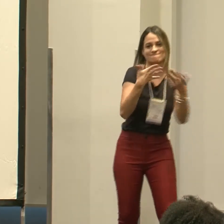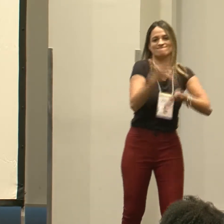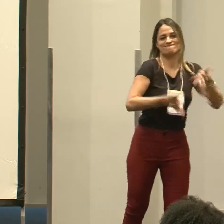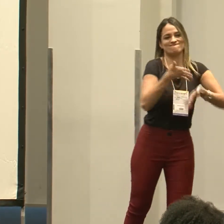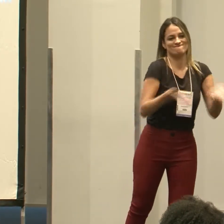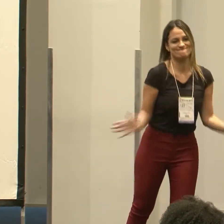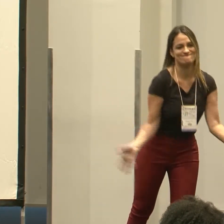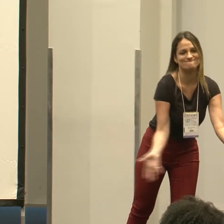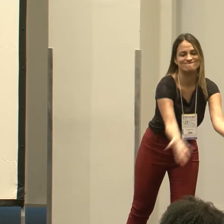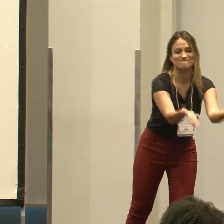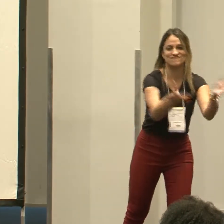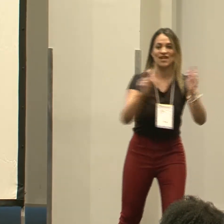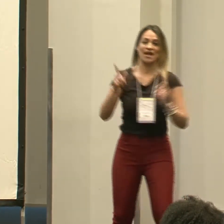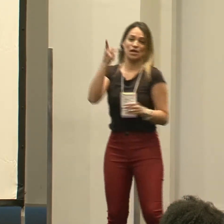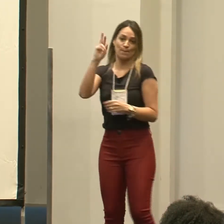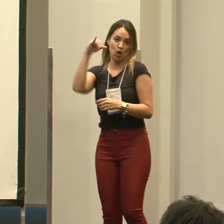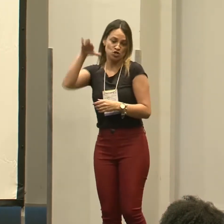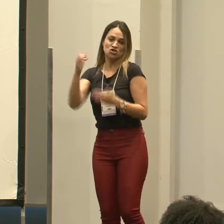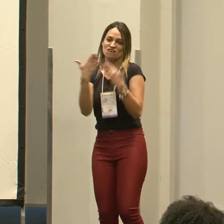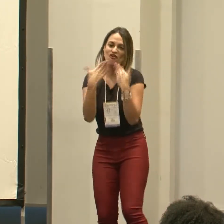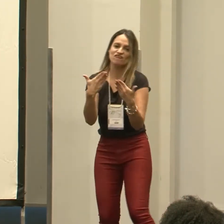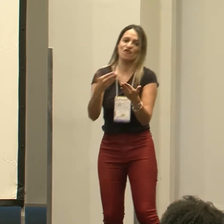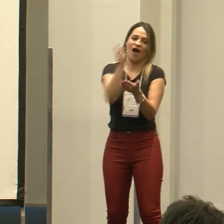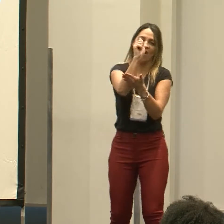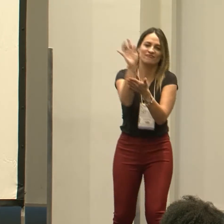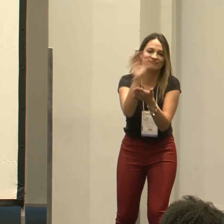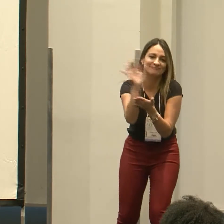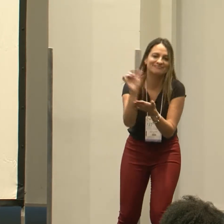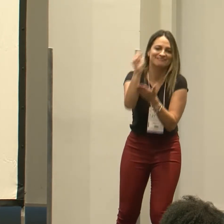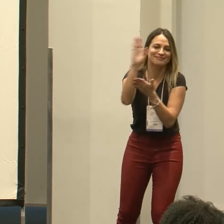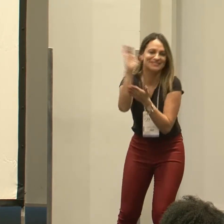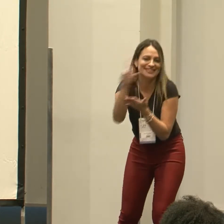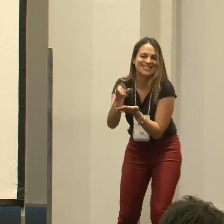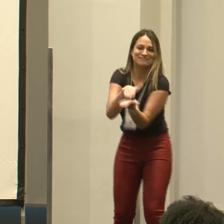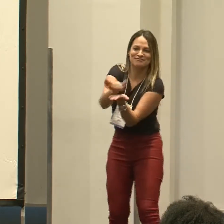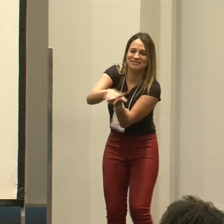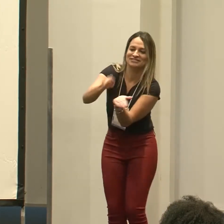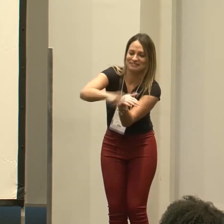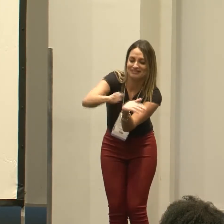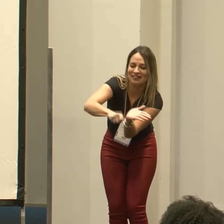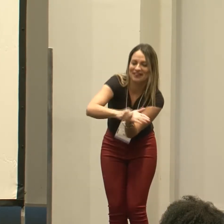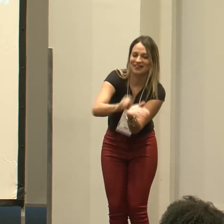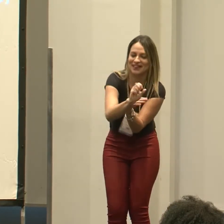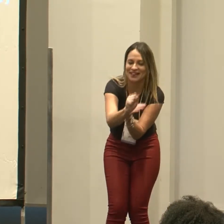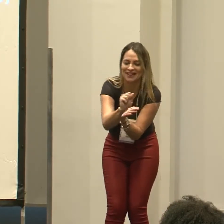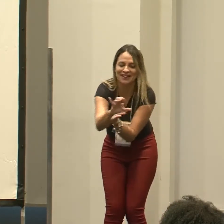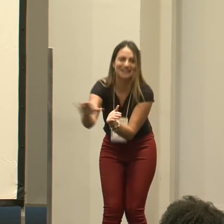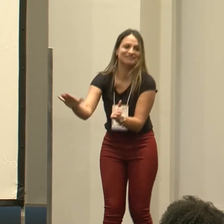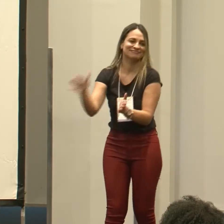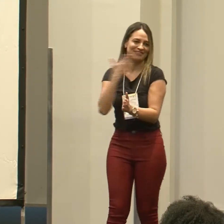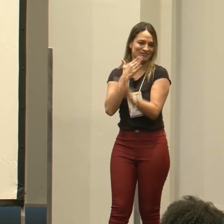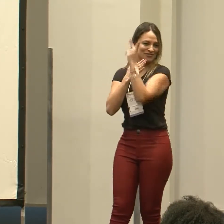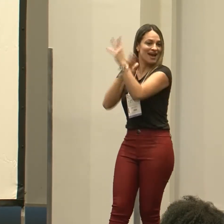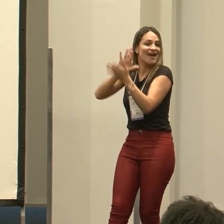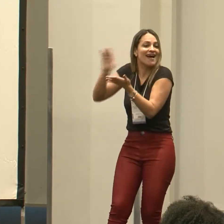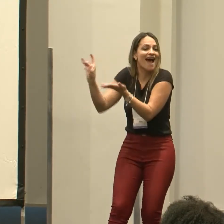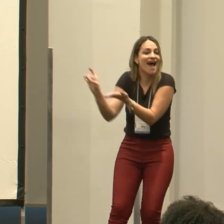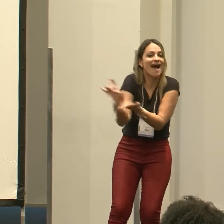nós temos Lepé, de um lado, a favor da língua de sinais, e Pedro Ponce de León e Bonnet a